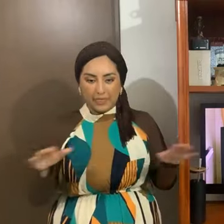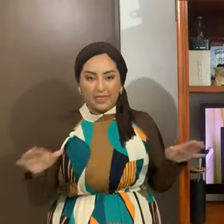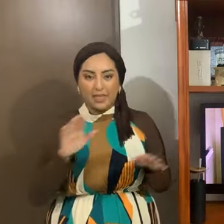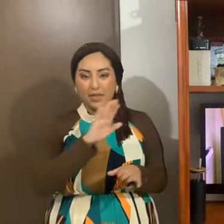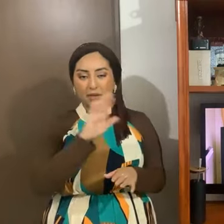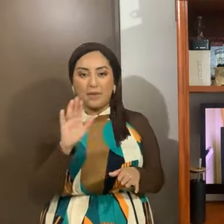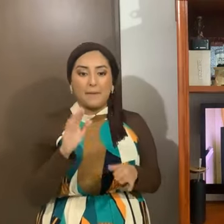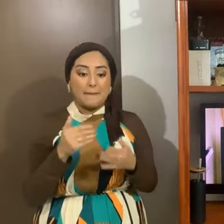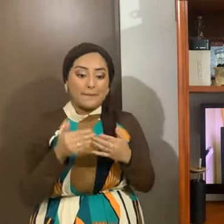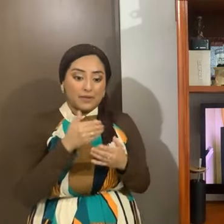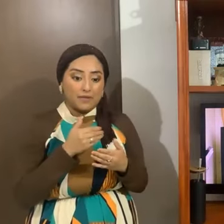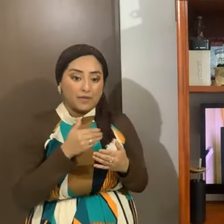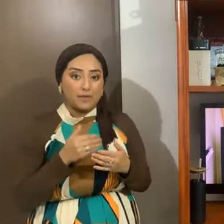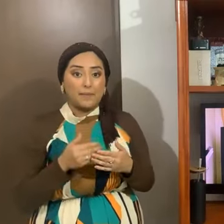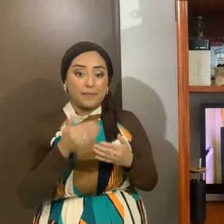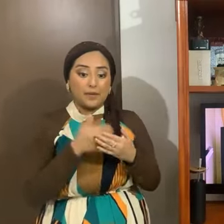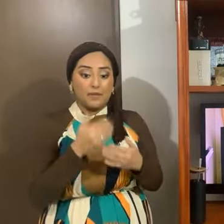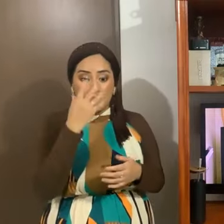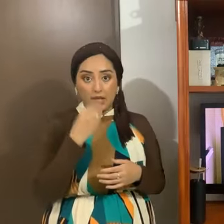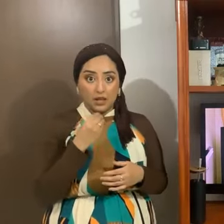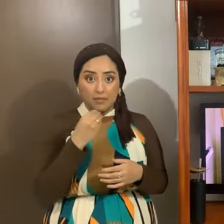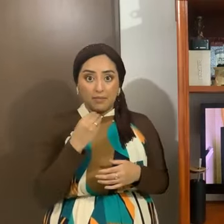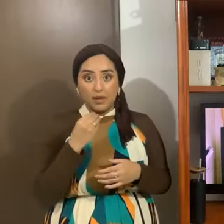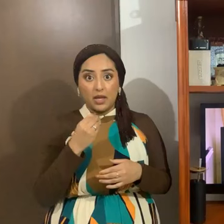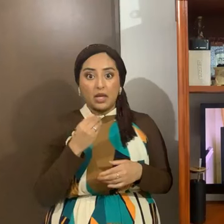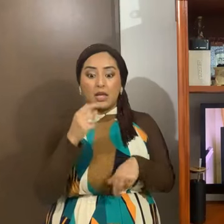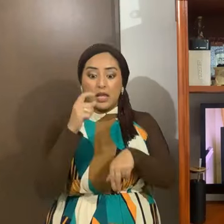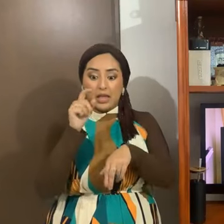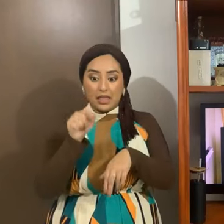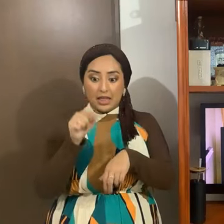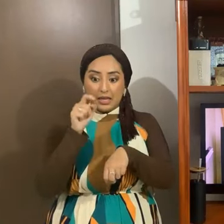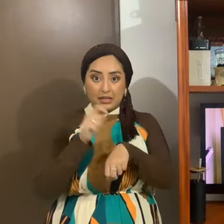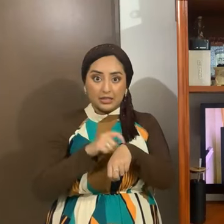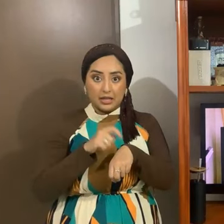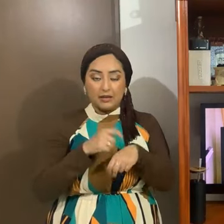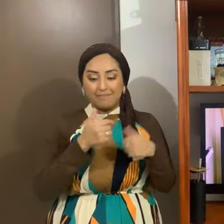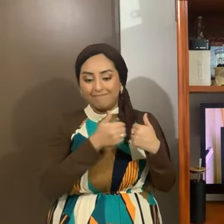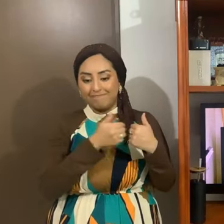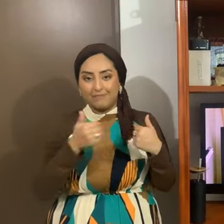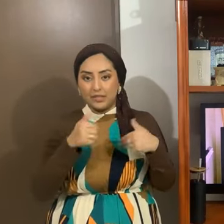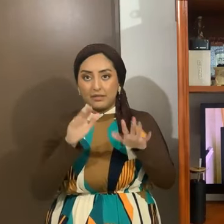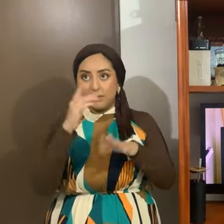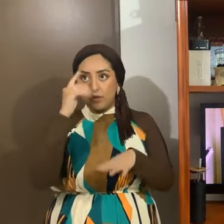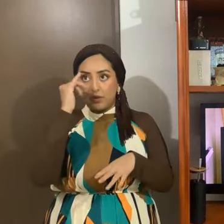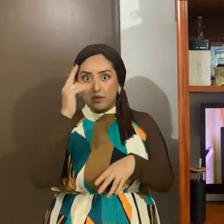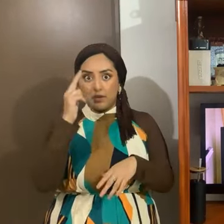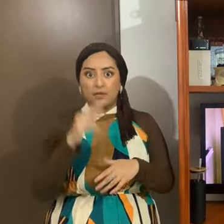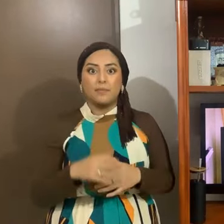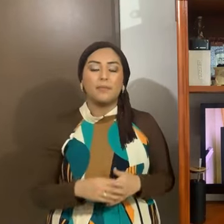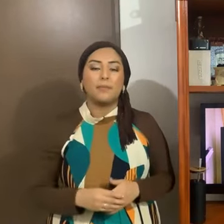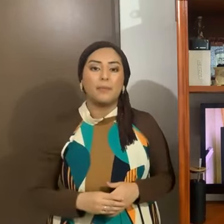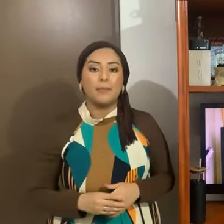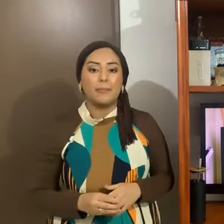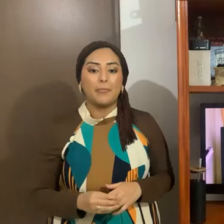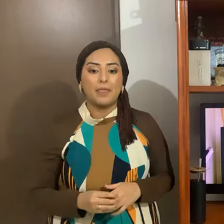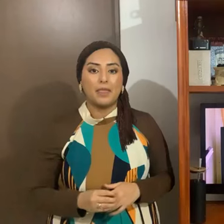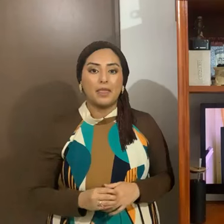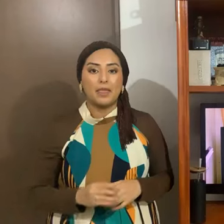tengas antes y ya, antes de dormir, ese momento está apartado, está reservado y tenemos que